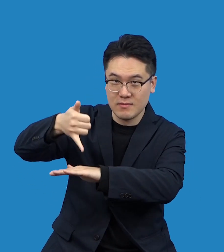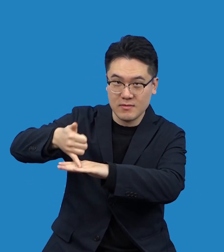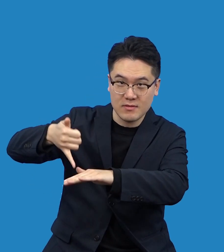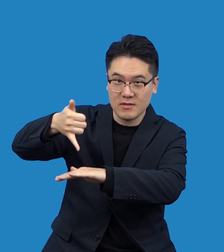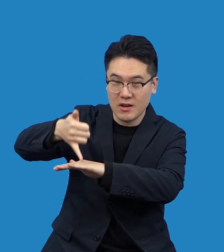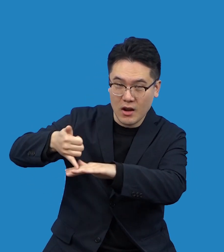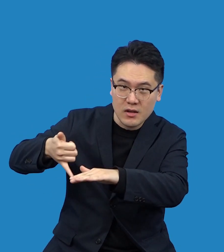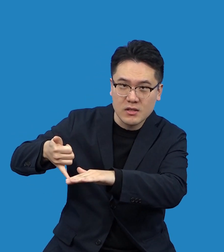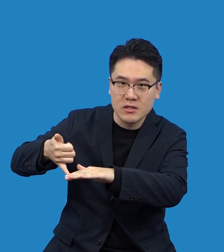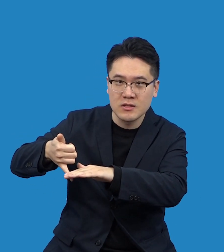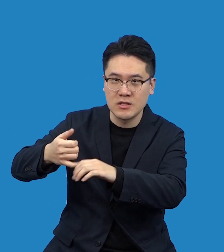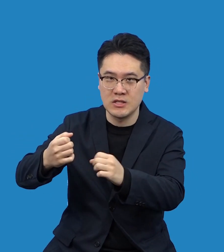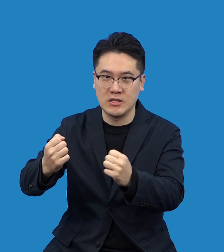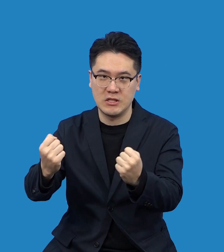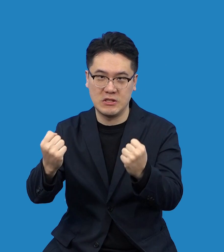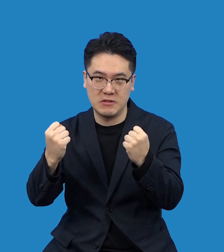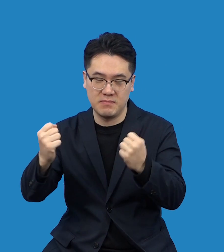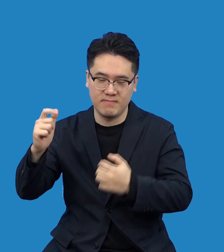황소였습니다.